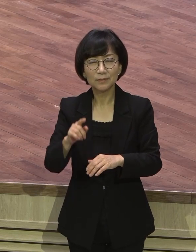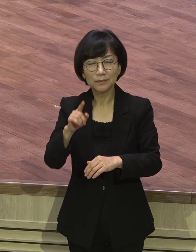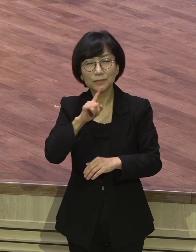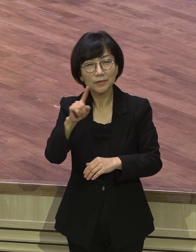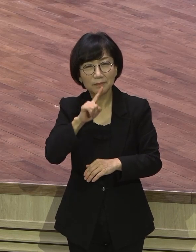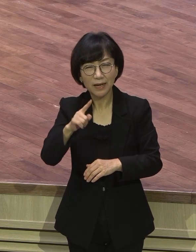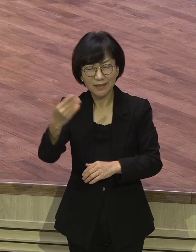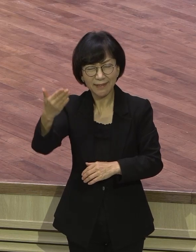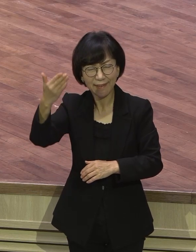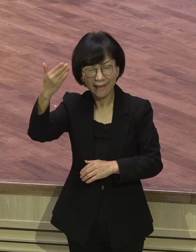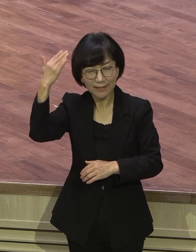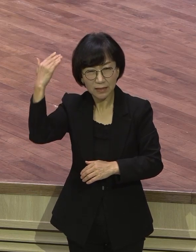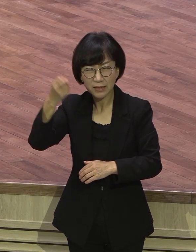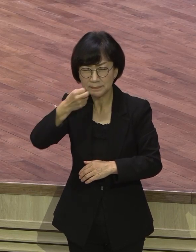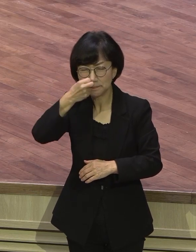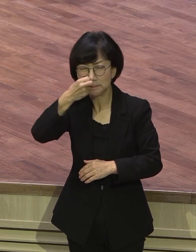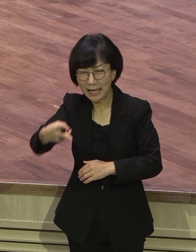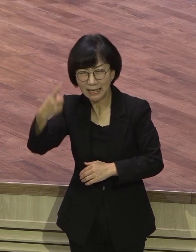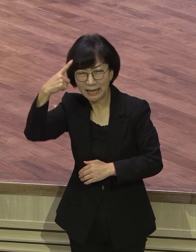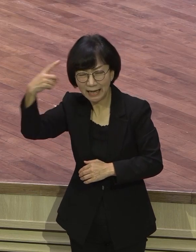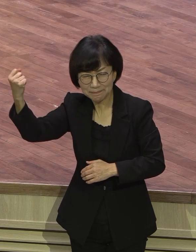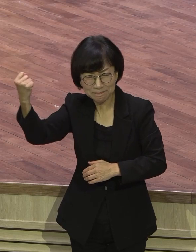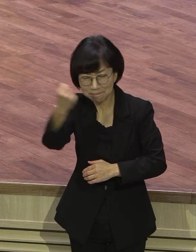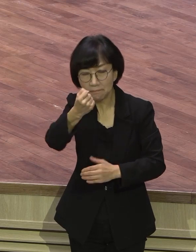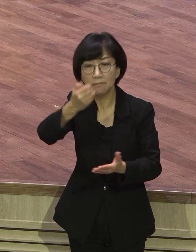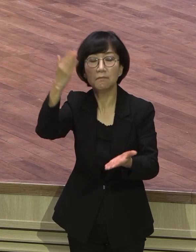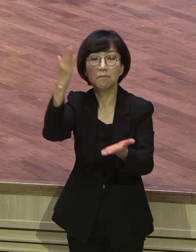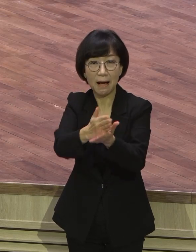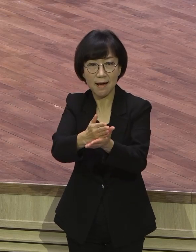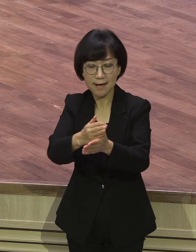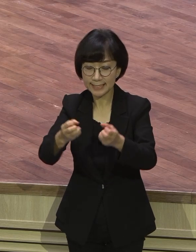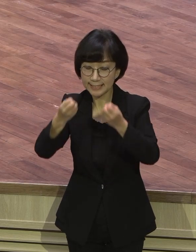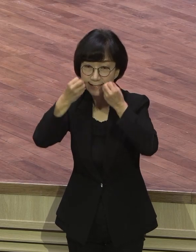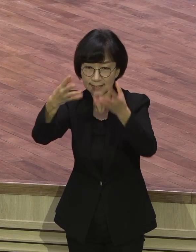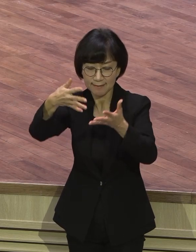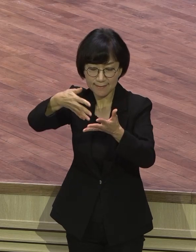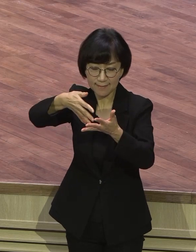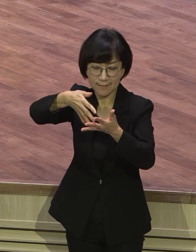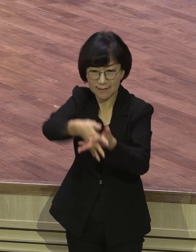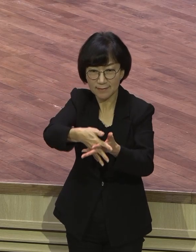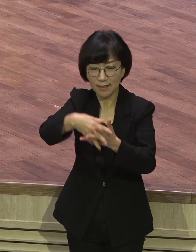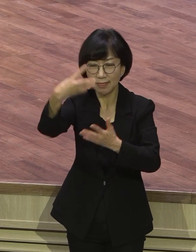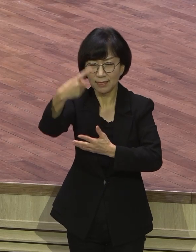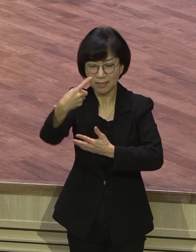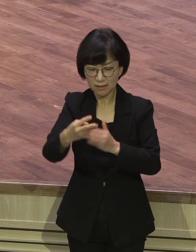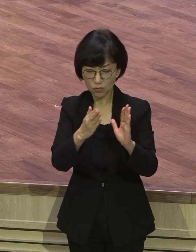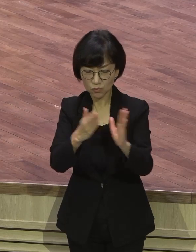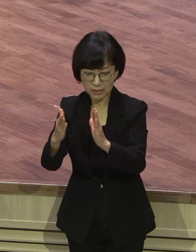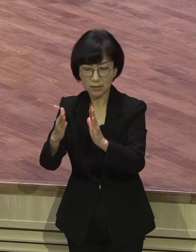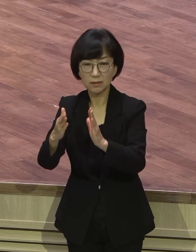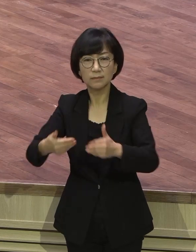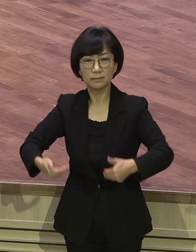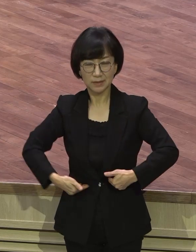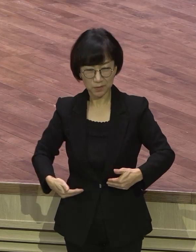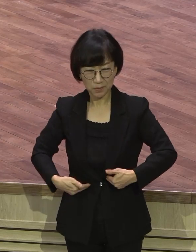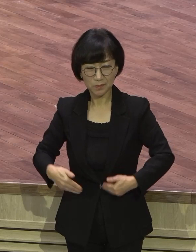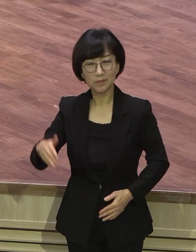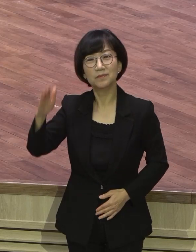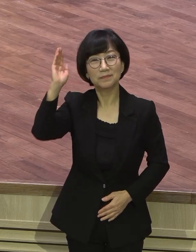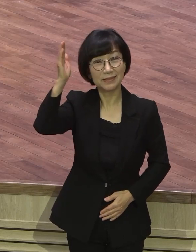완전히 깨고 새 틀을 갖춰야 될 시대가 왔다라고 하는 메시지. 영계전